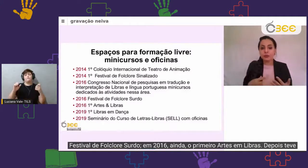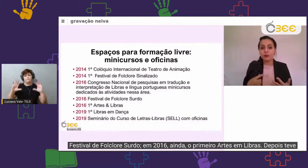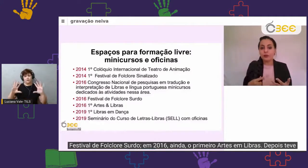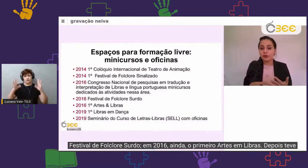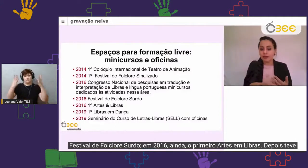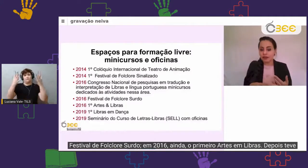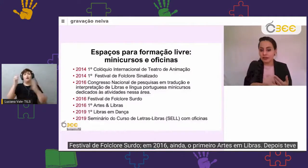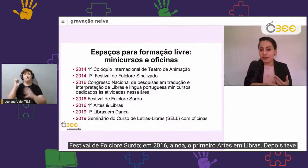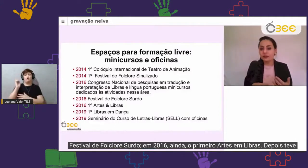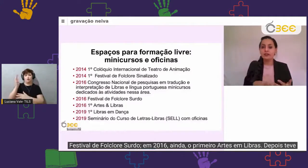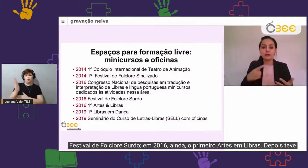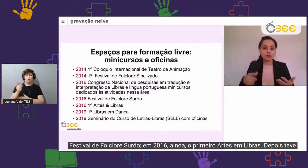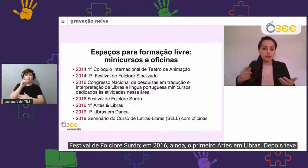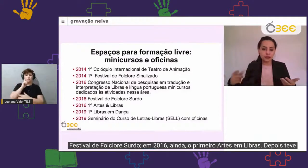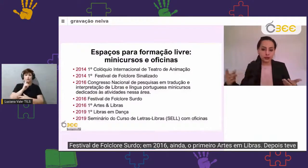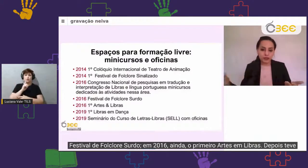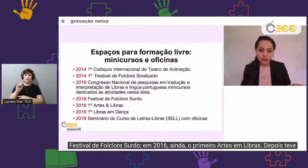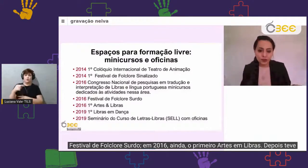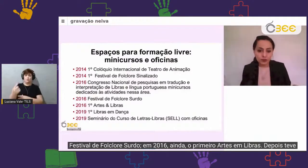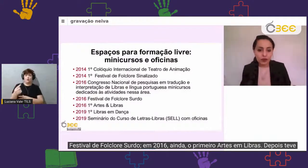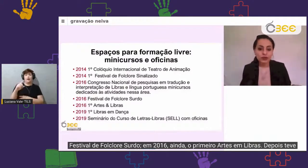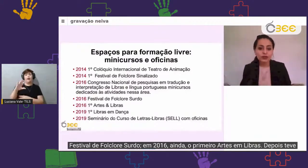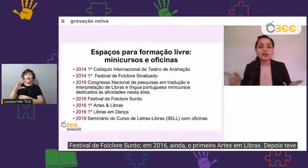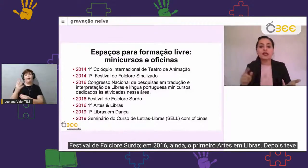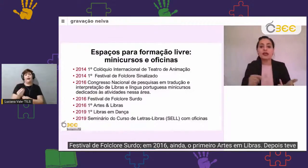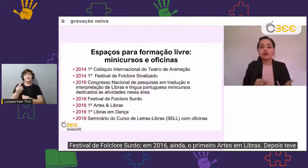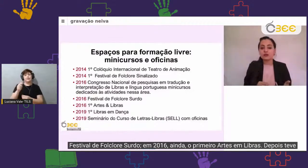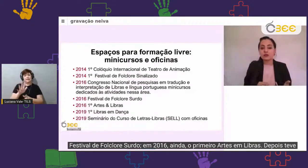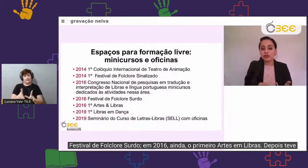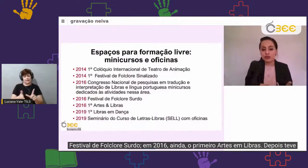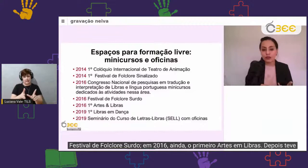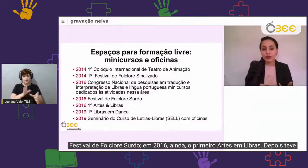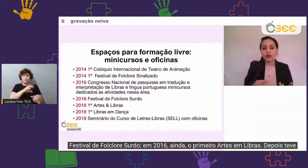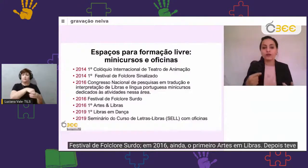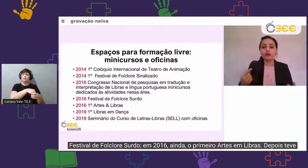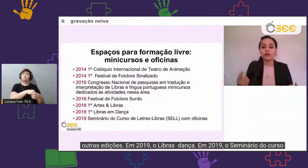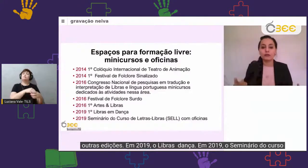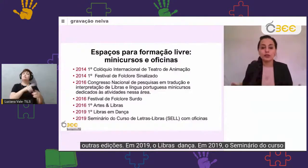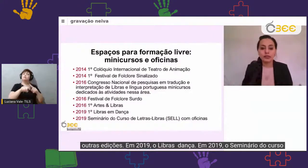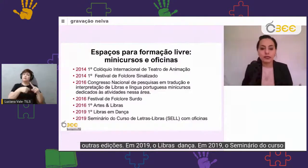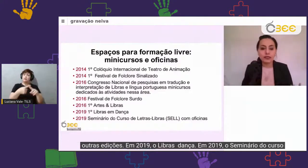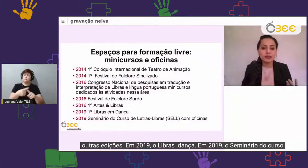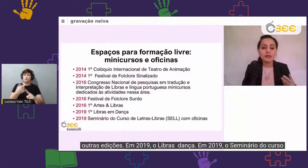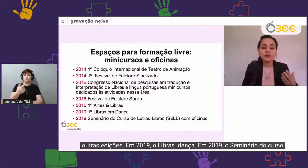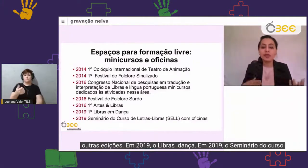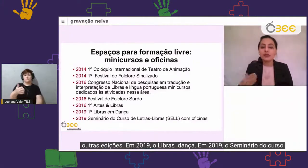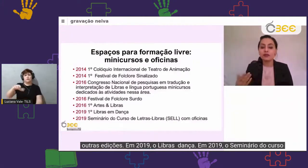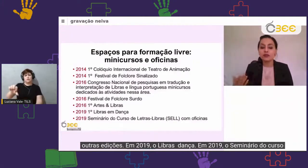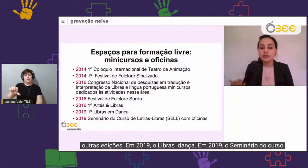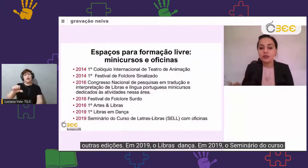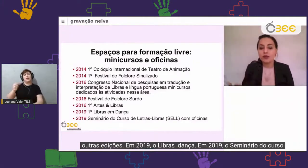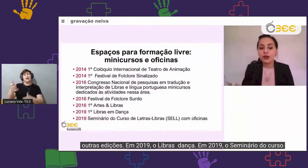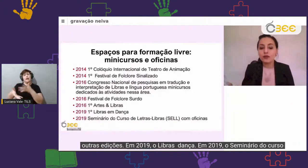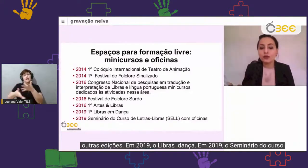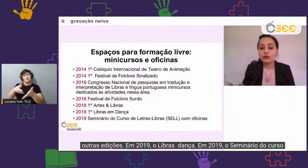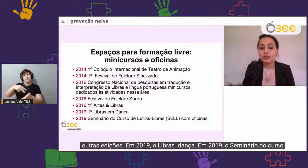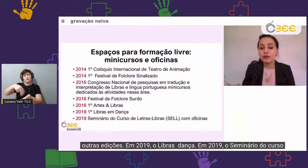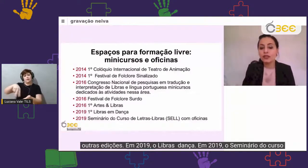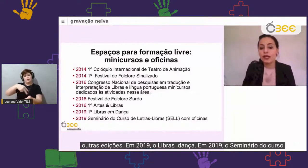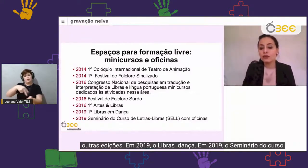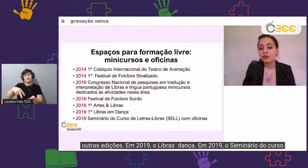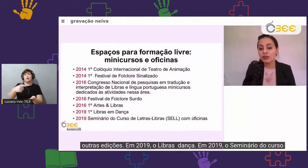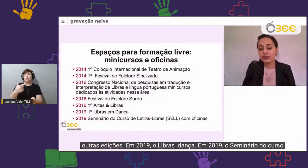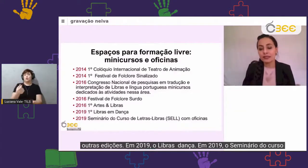2016, ainda, o primeiro Artes e Libras, e depois teve outras edições. Em 2019, o Libras e Dança. Em 2019,